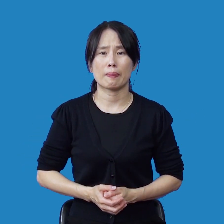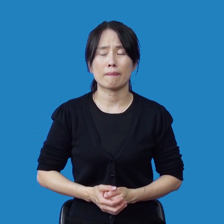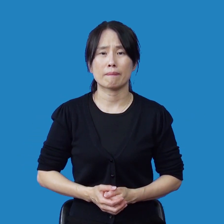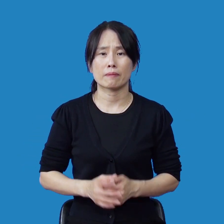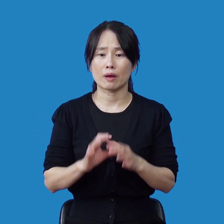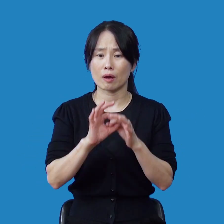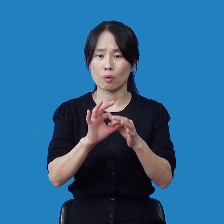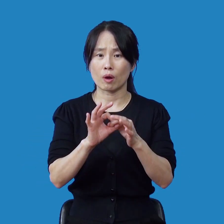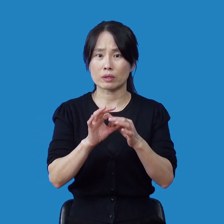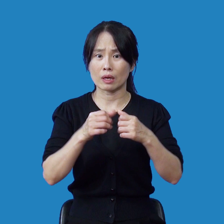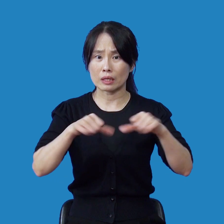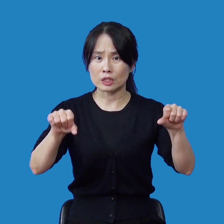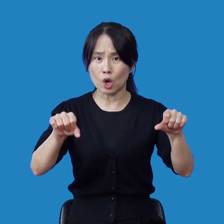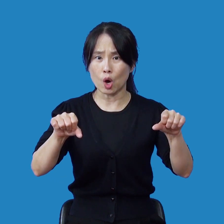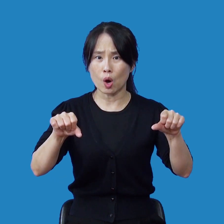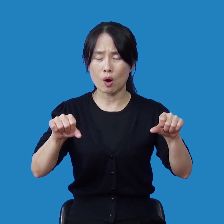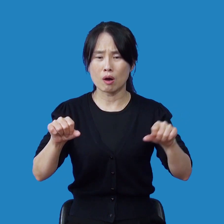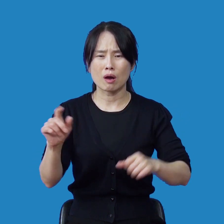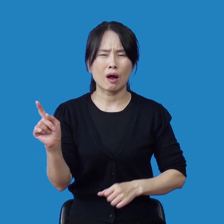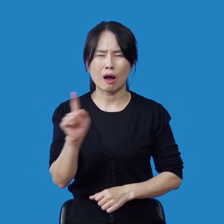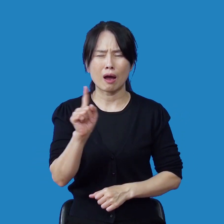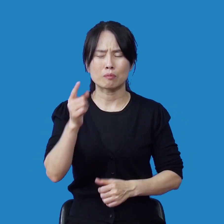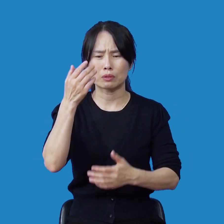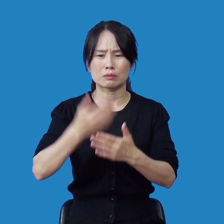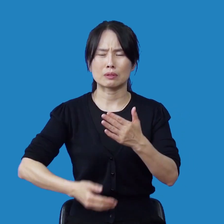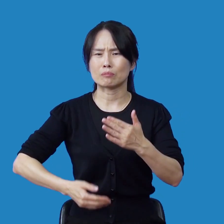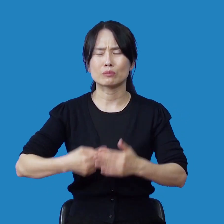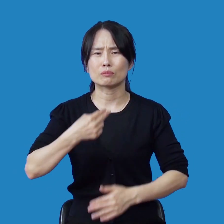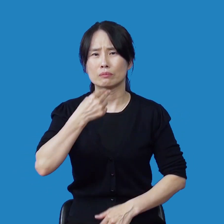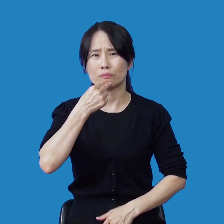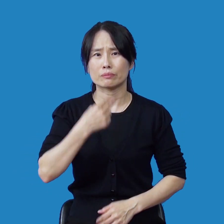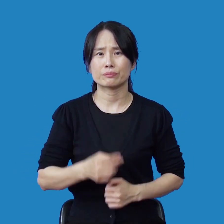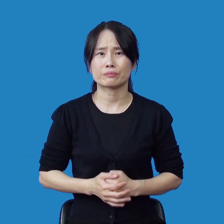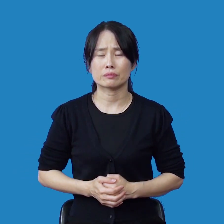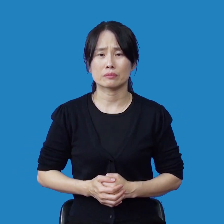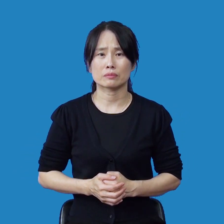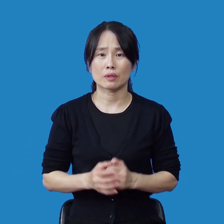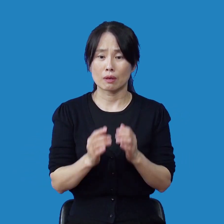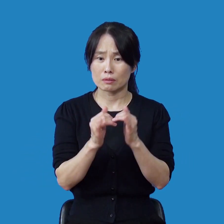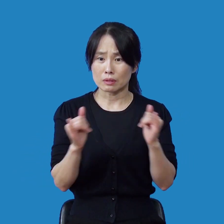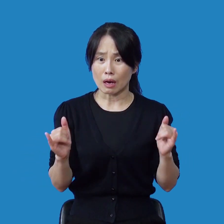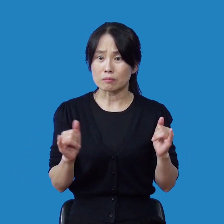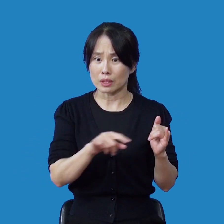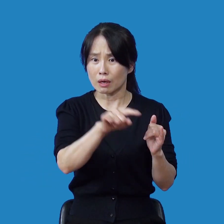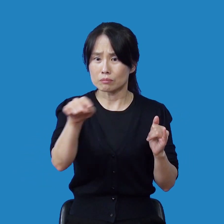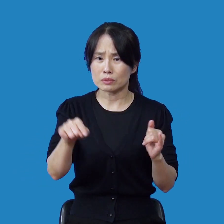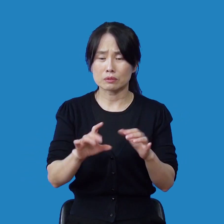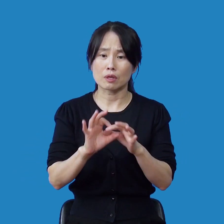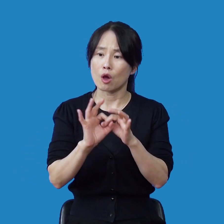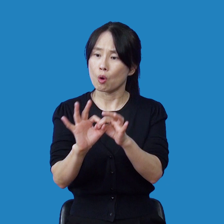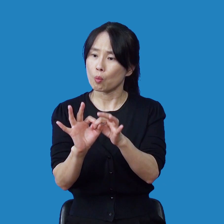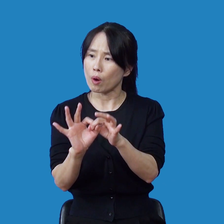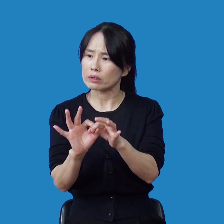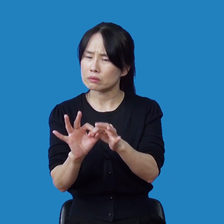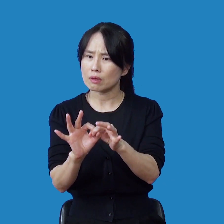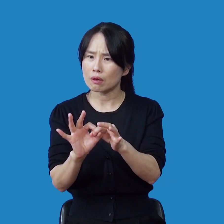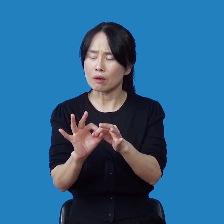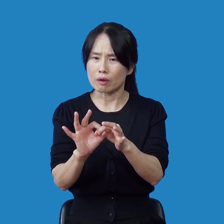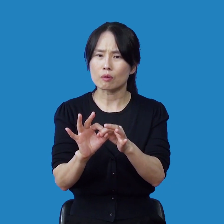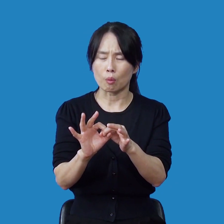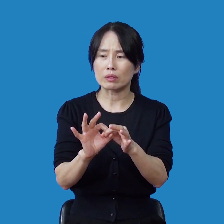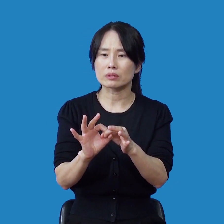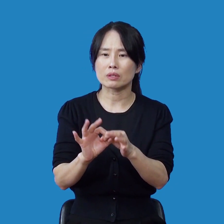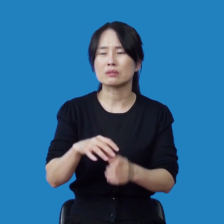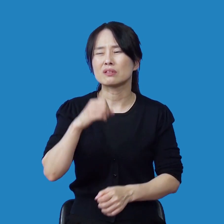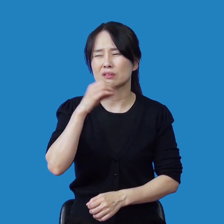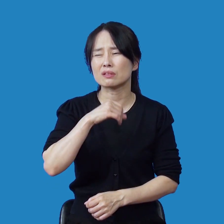관계가 파괴되면 아무것도 남는 것이 없습니다. 사람들은 관계를 삶의 여러 영역 중에